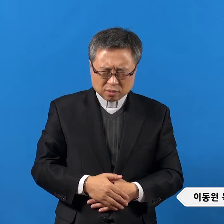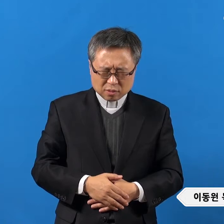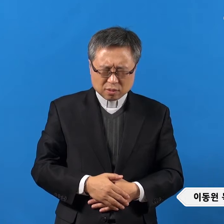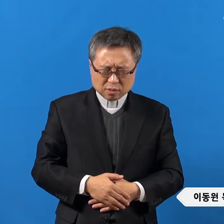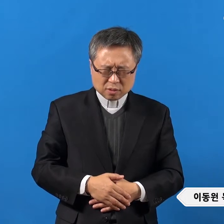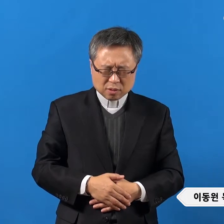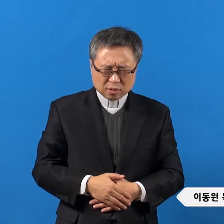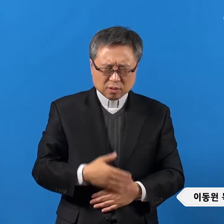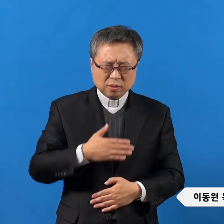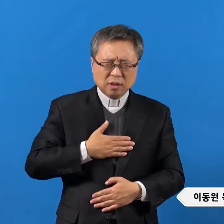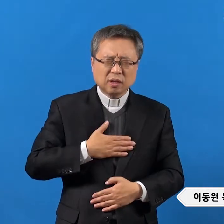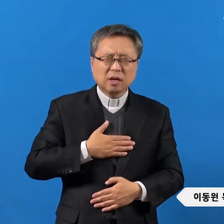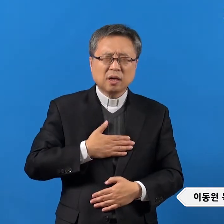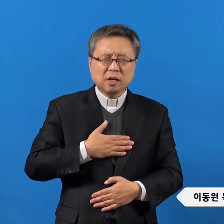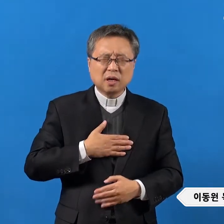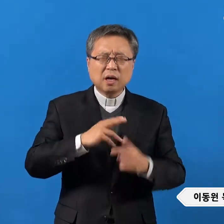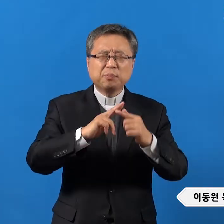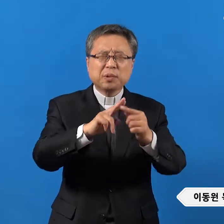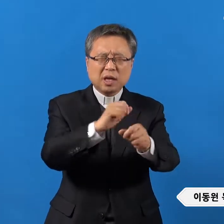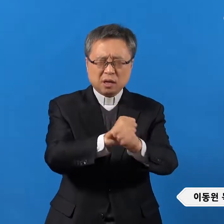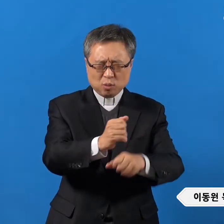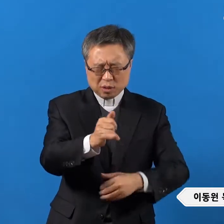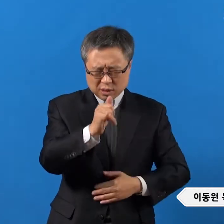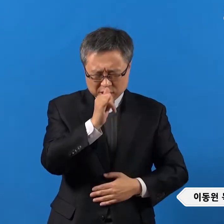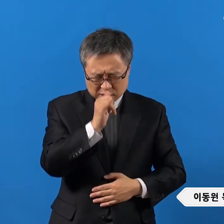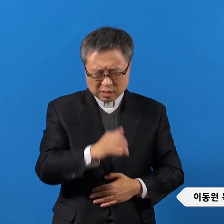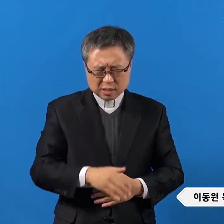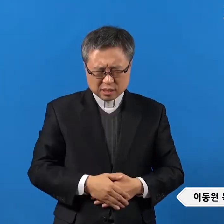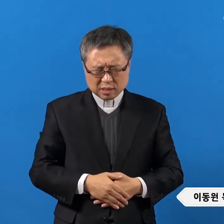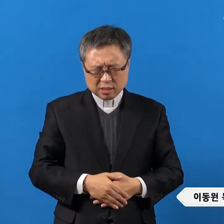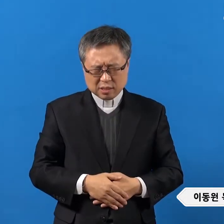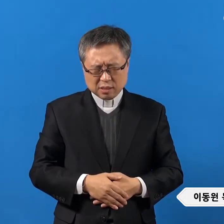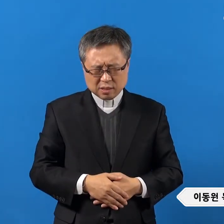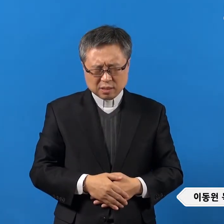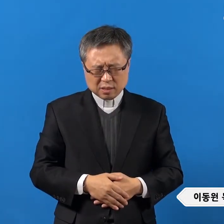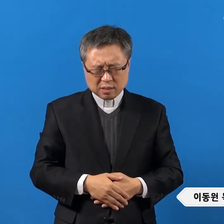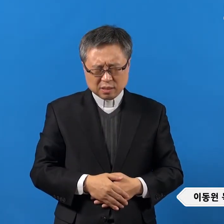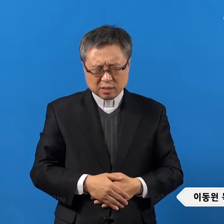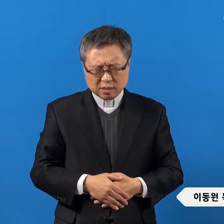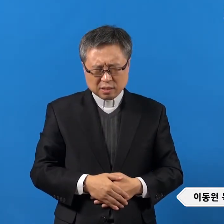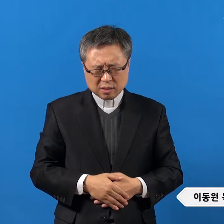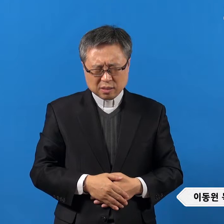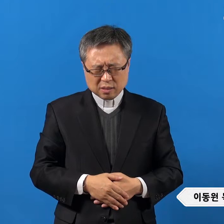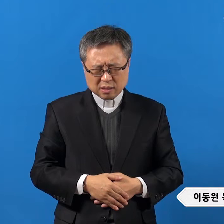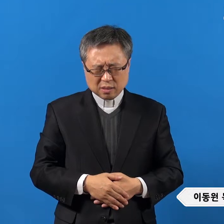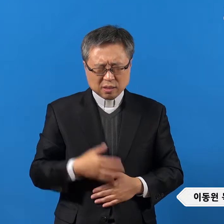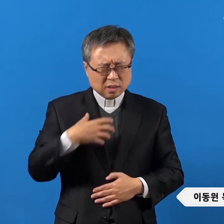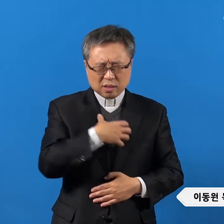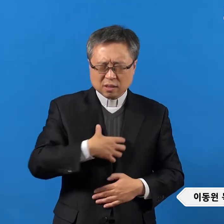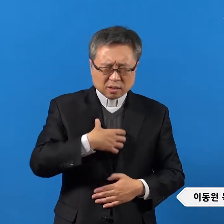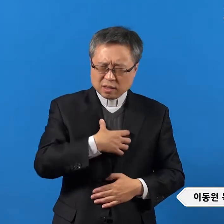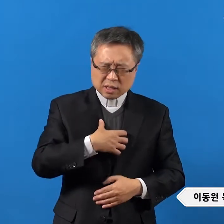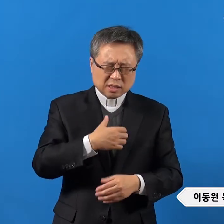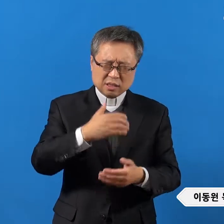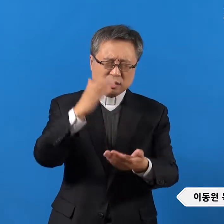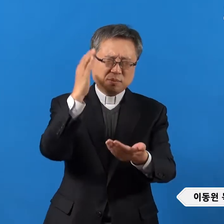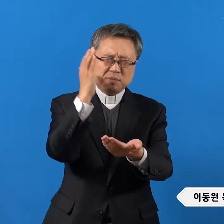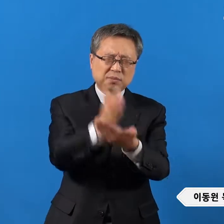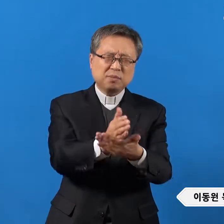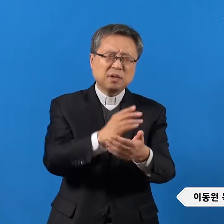내가 함께하고 있잖아. 걱정하지 마라.